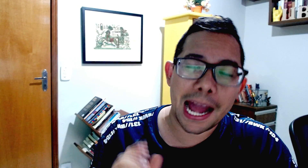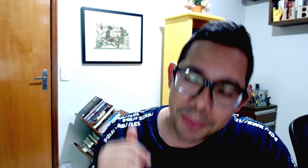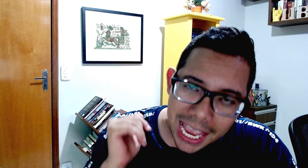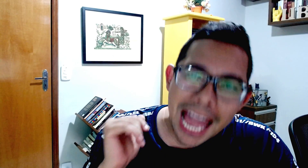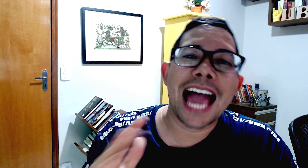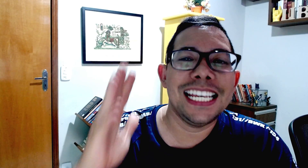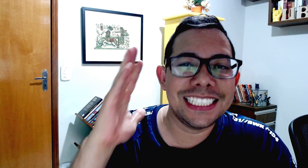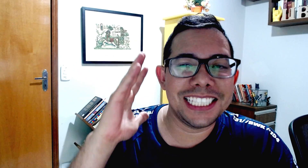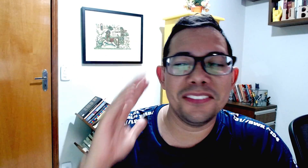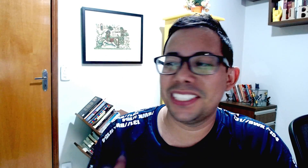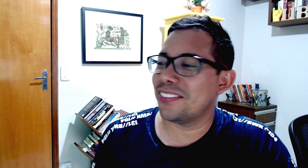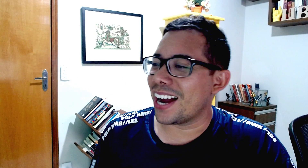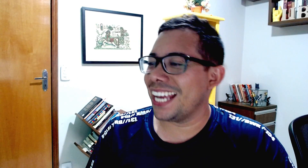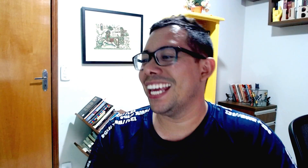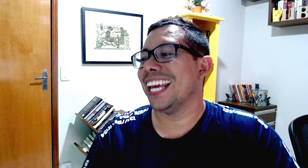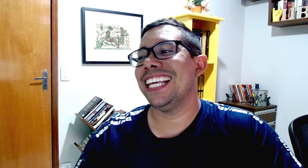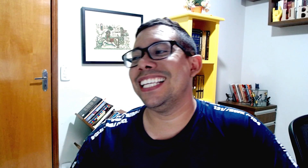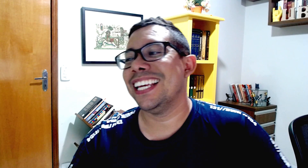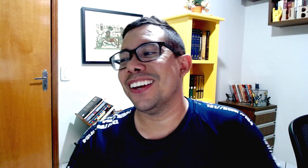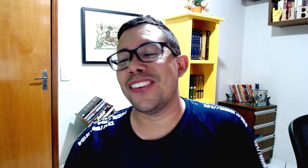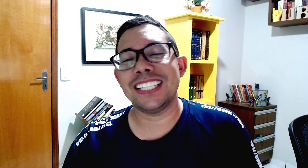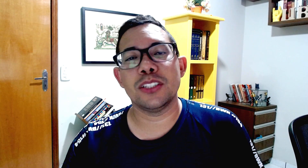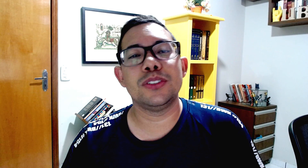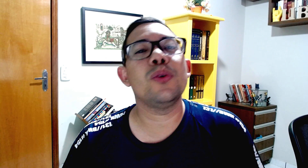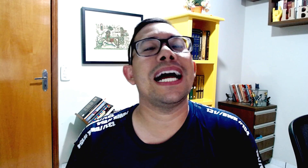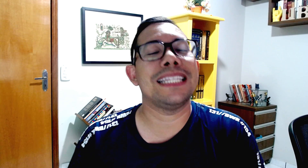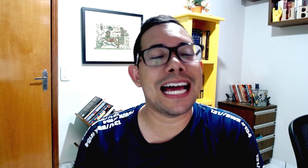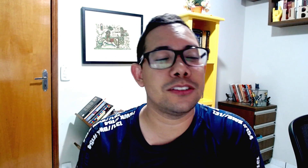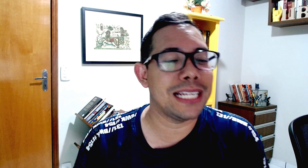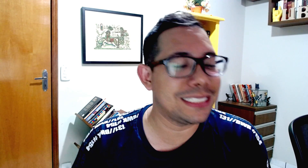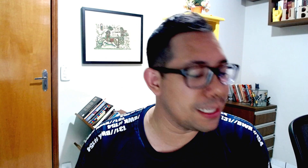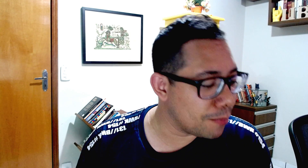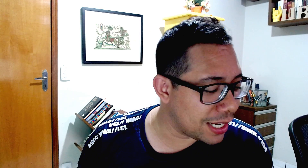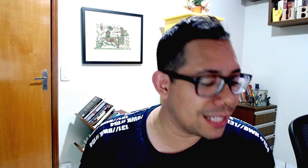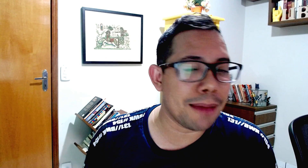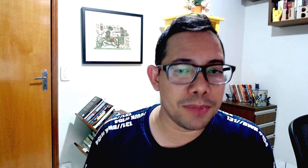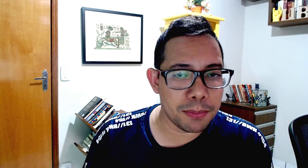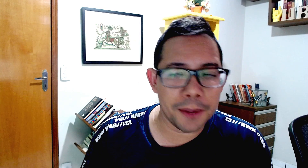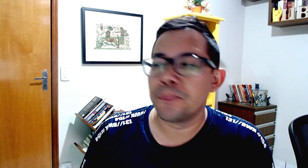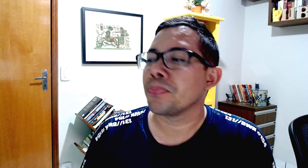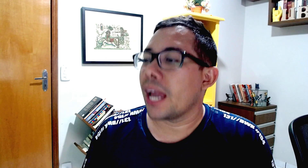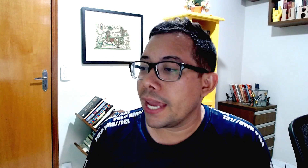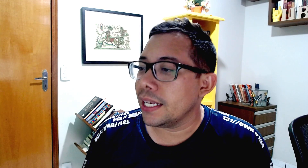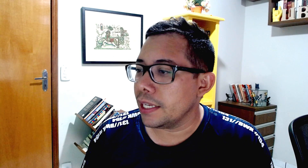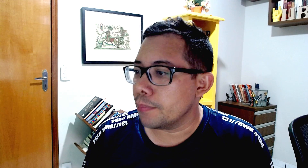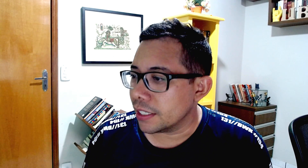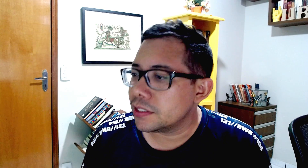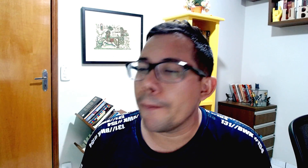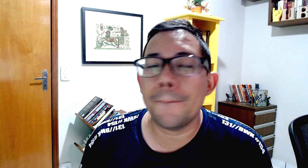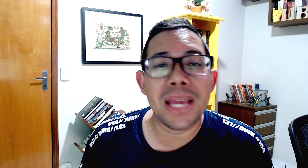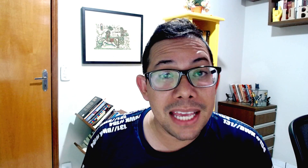terminar, aí sim você vai e faça o seu cadastro na Semana da Bíblia em Libras.